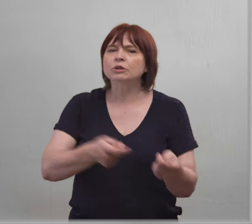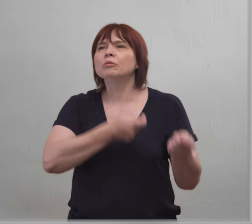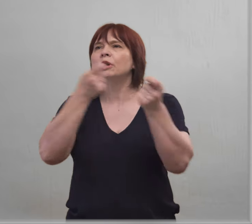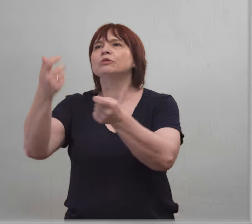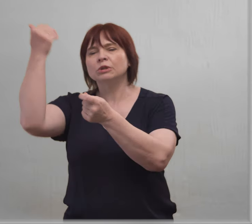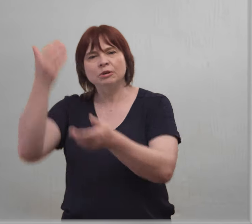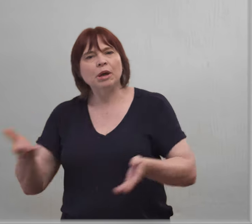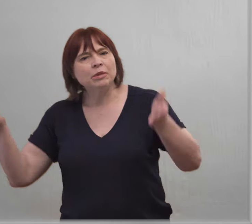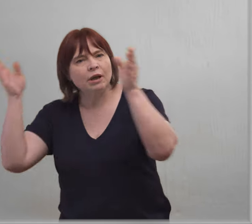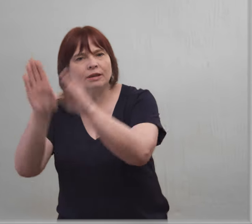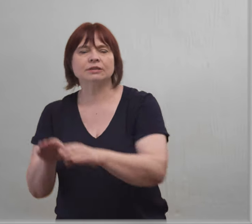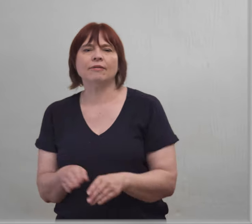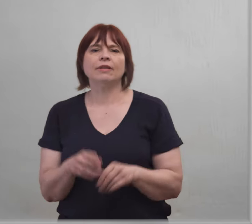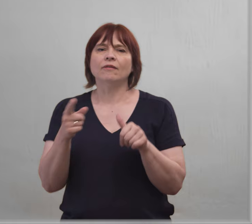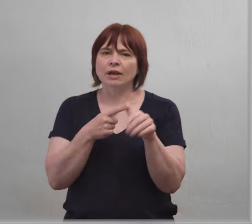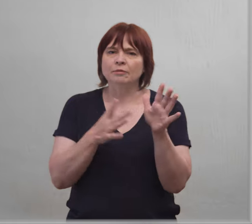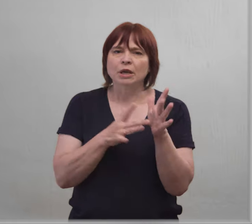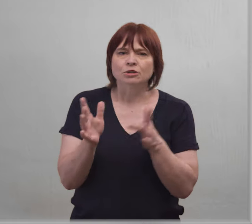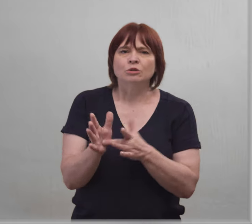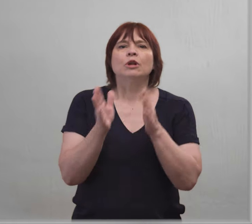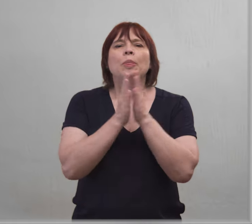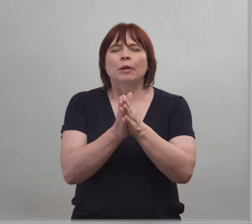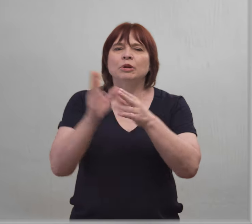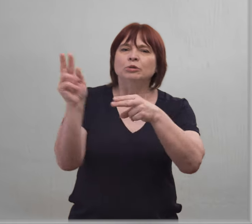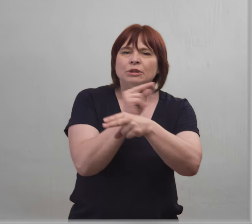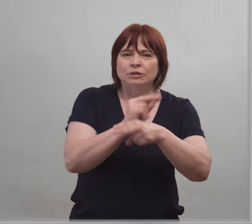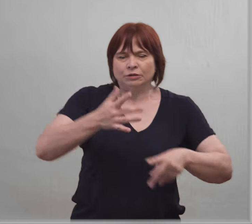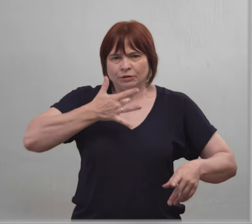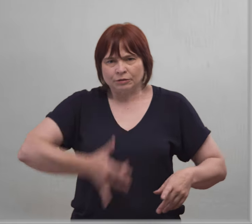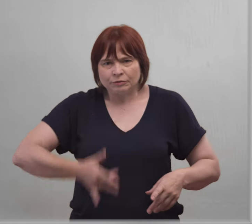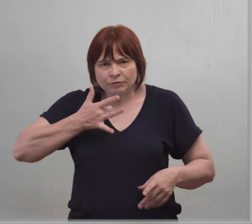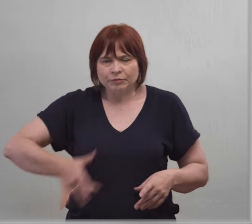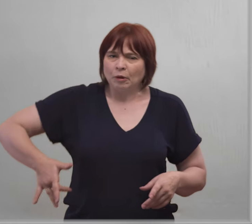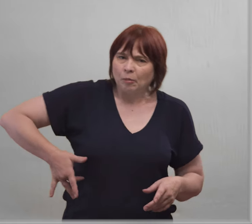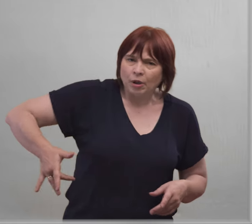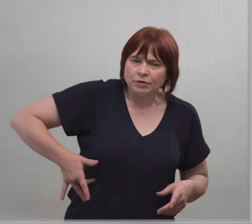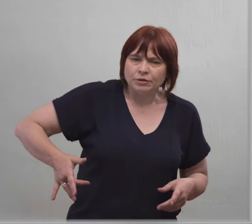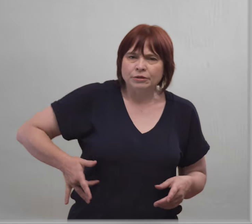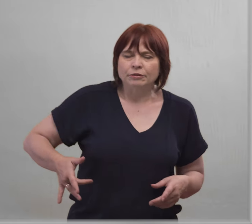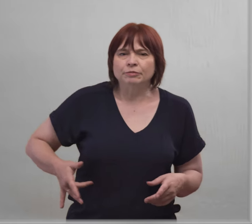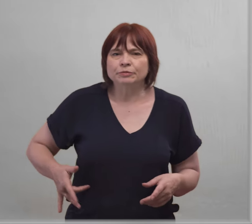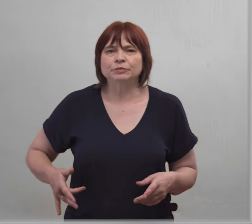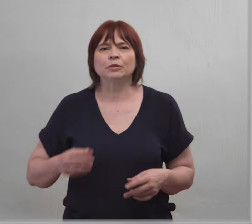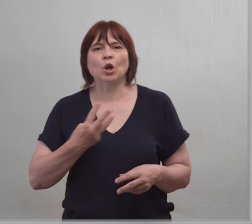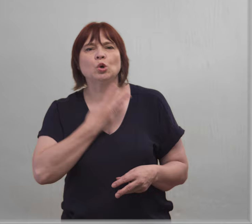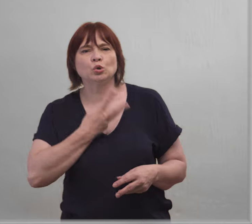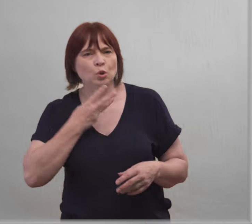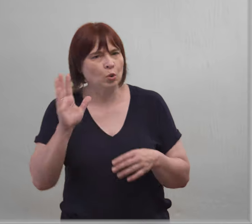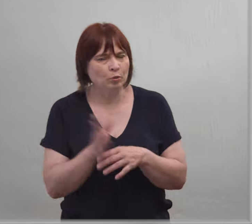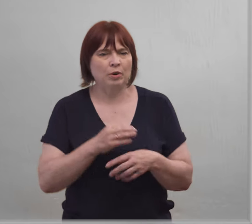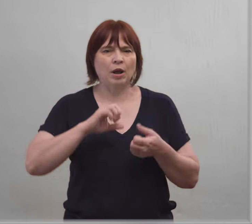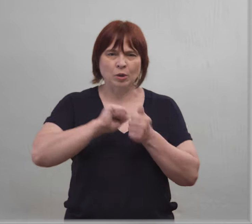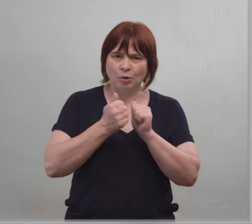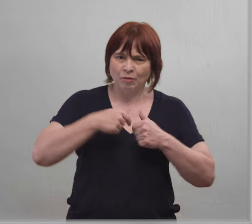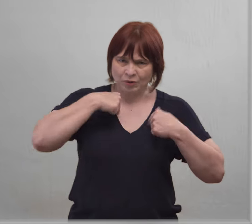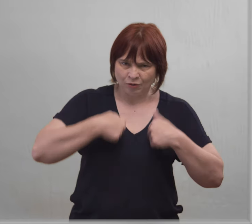имя Иисуса Христа. Также прошение за исцеление желудочно-кишечного тракта, печени, от изжоги, полипов в желудке, от всех